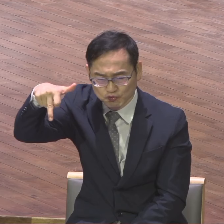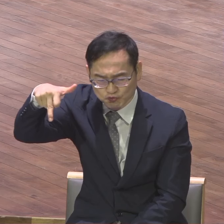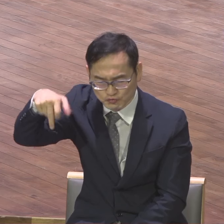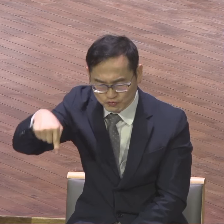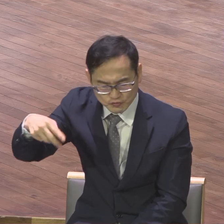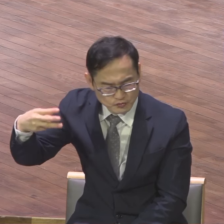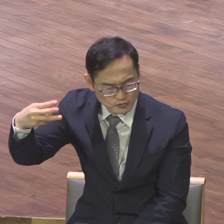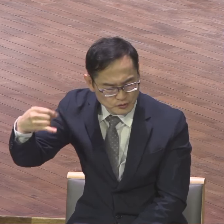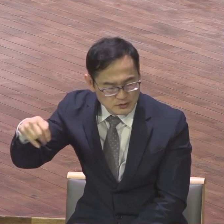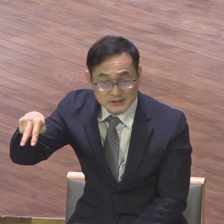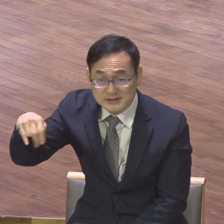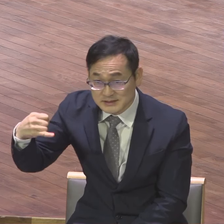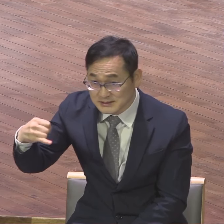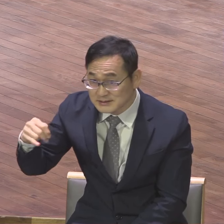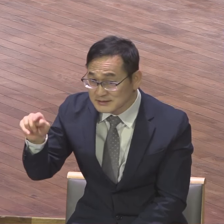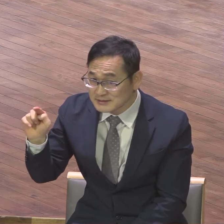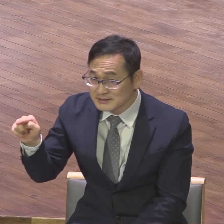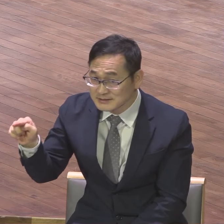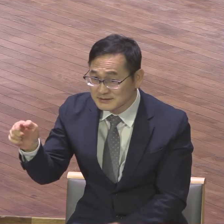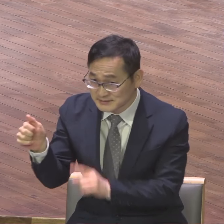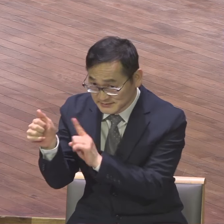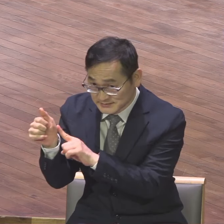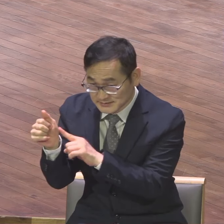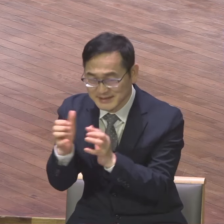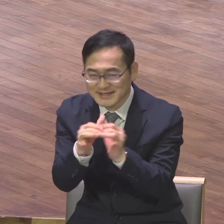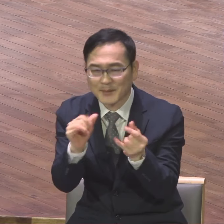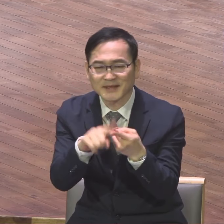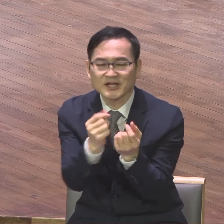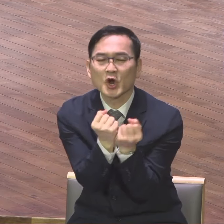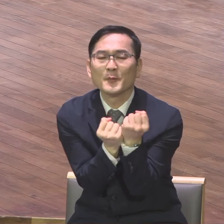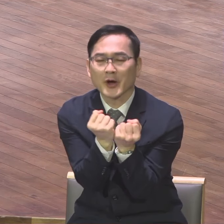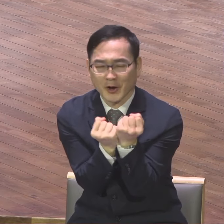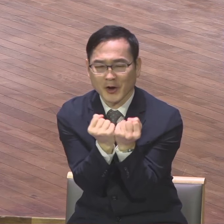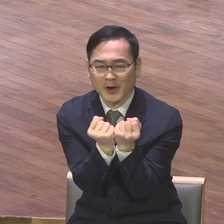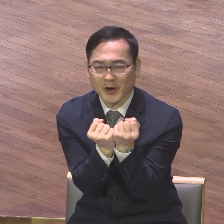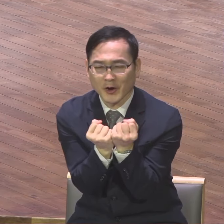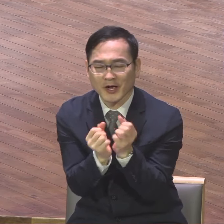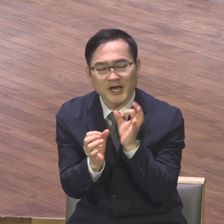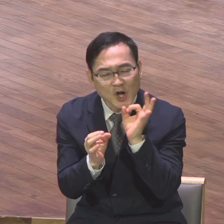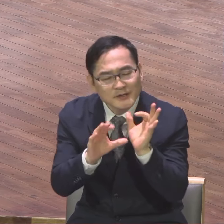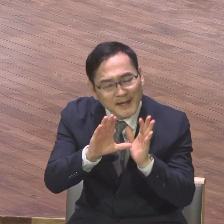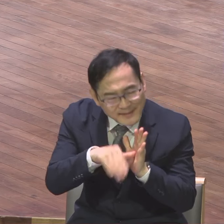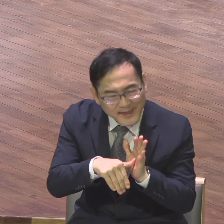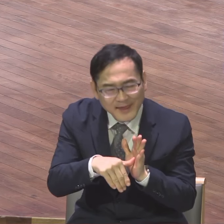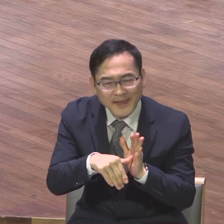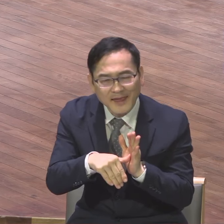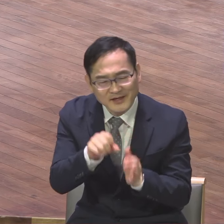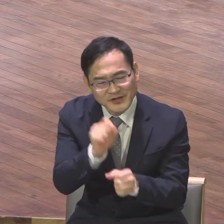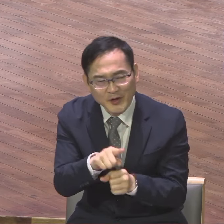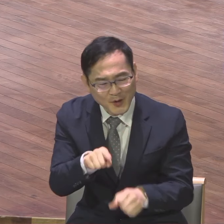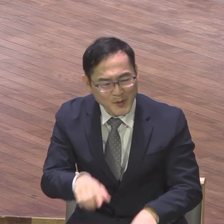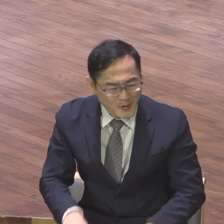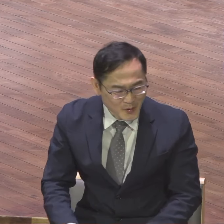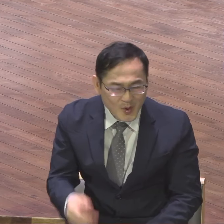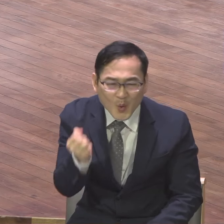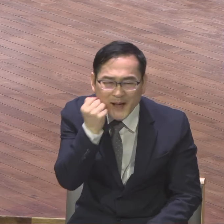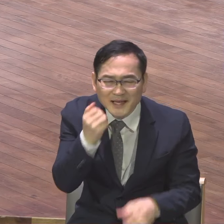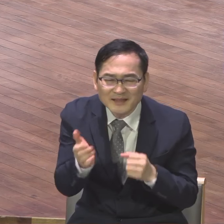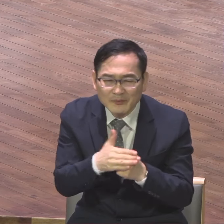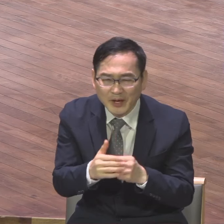철학자가 이렇게 인간을 설명을 했습니다. 10살 때는 과자 때문에